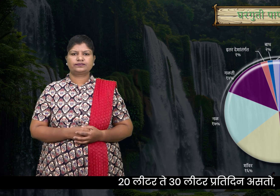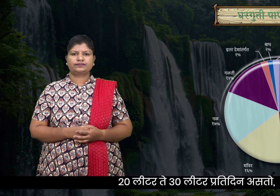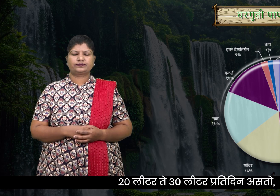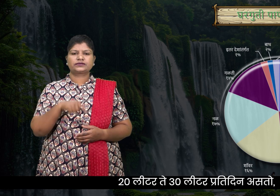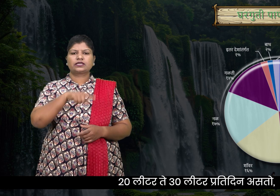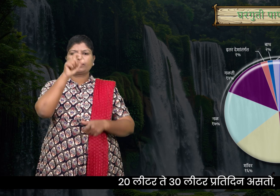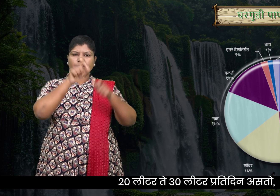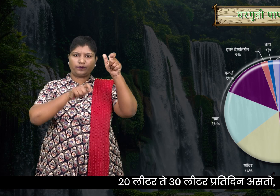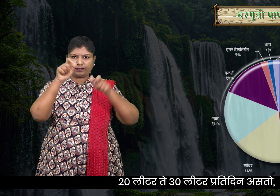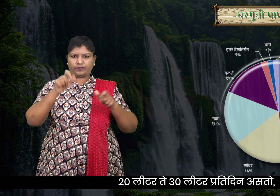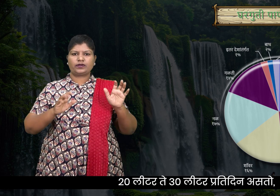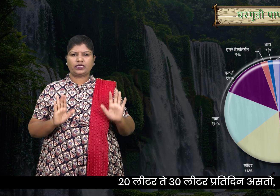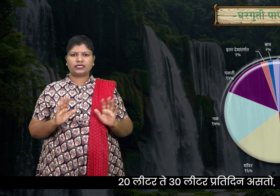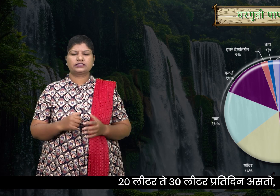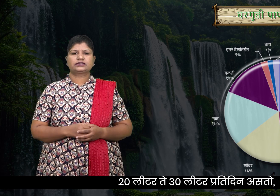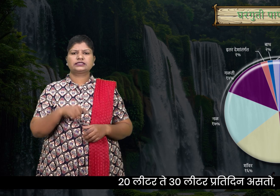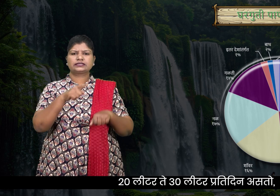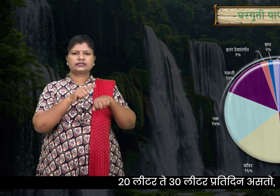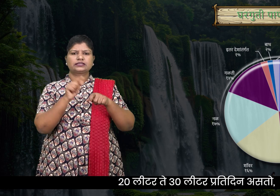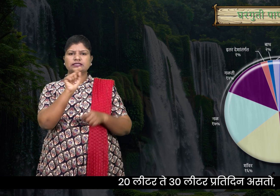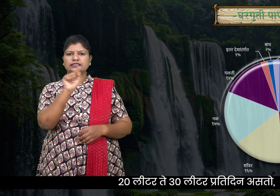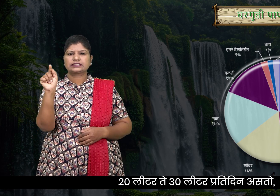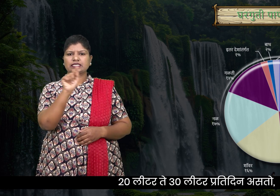20 लिटर ते 30 लिटर प्रतिदिन असतो,